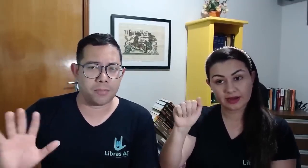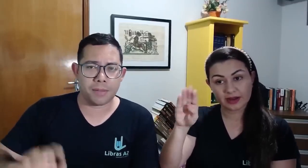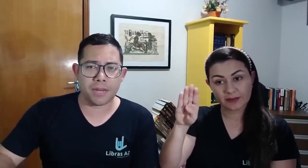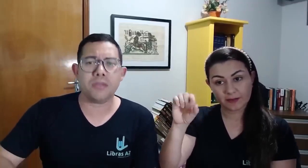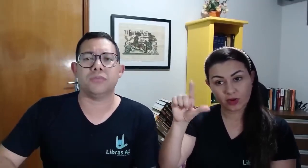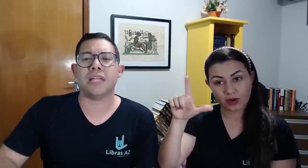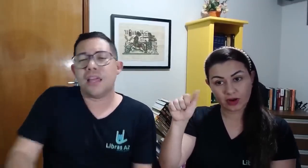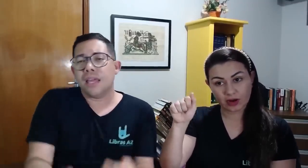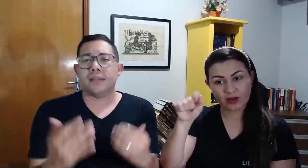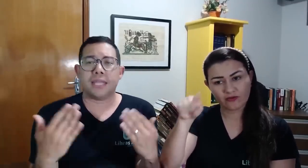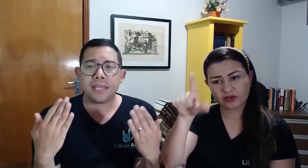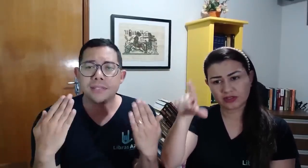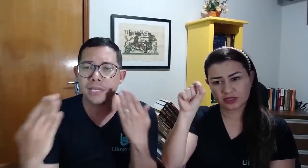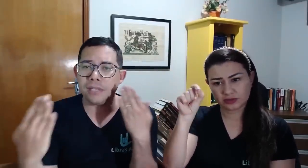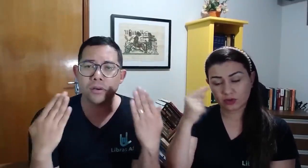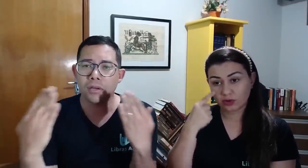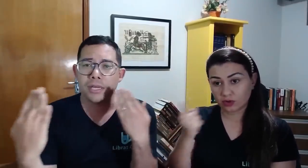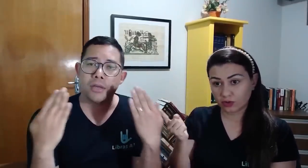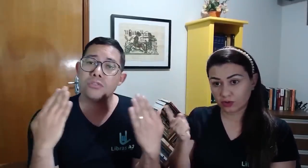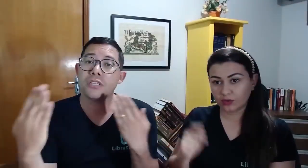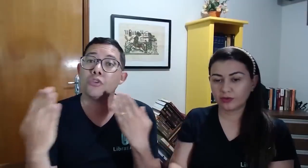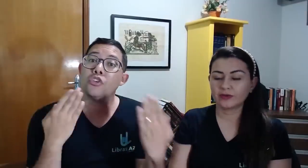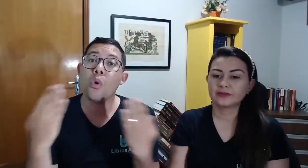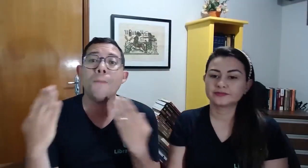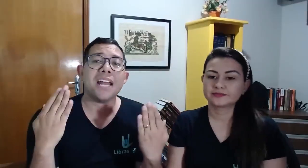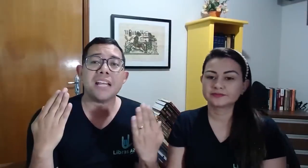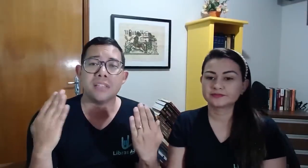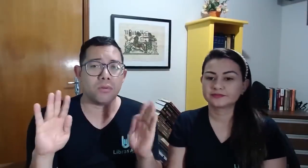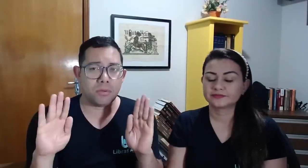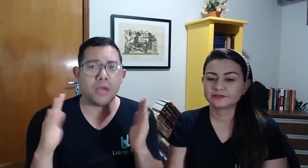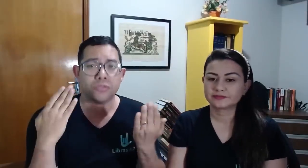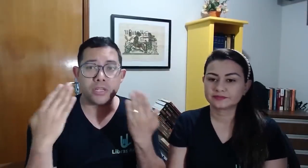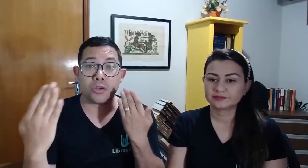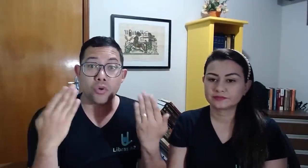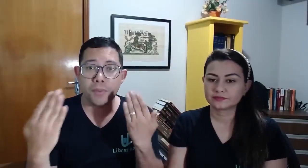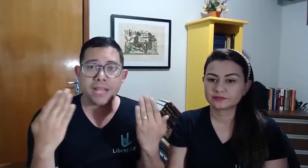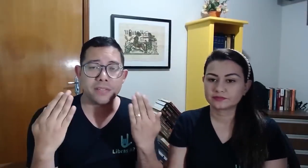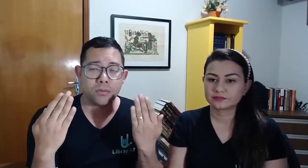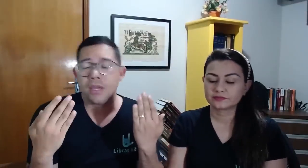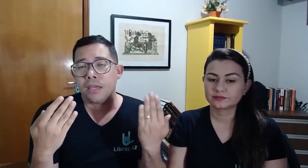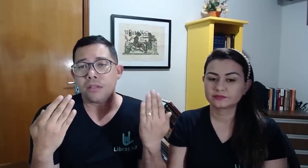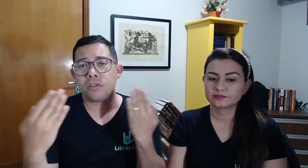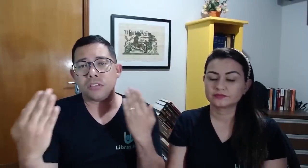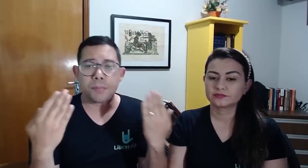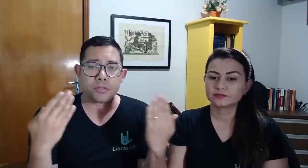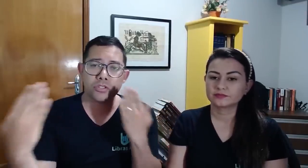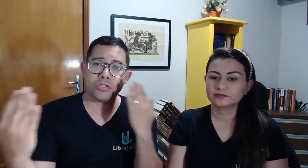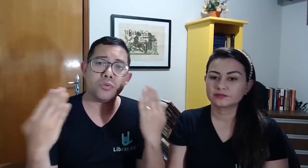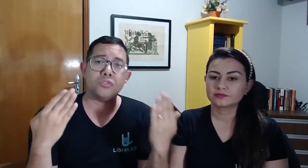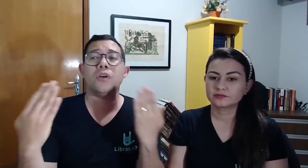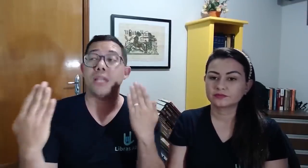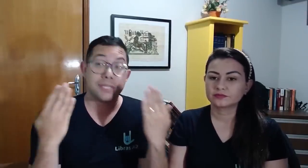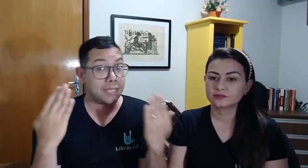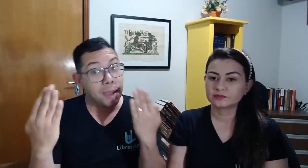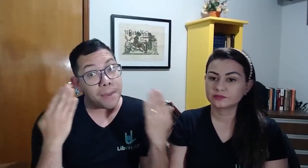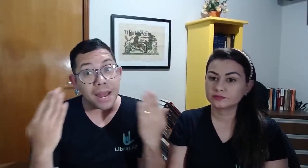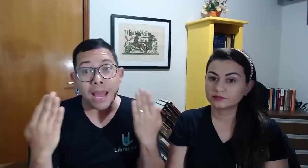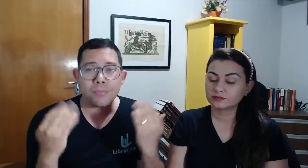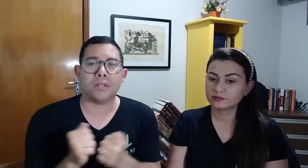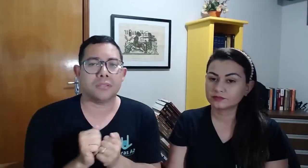problema nenhum, tá? Tem esse aqui, ó, que é um sinal de comparação. É um sinal de comparação. Então, tem pessoas que usam, olha, essa aqui é a parábola.